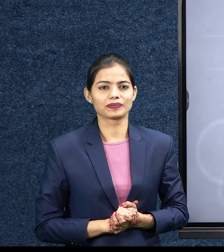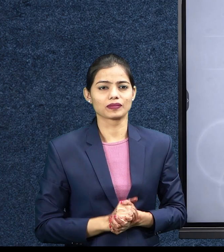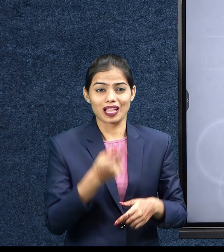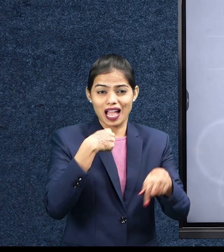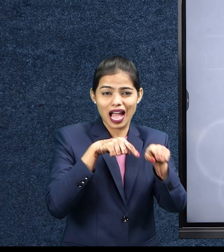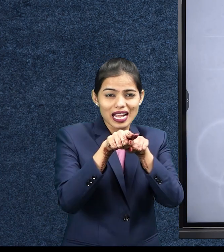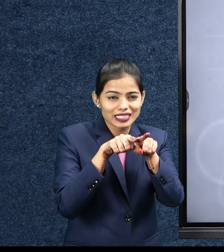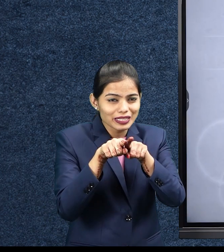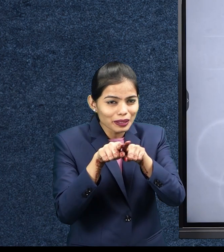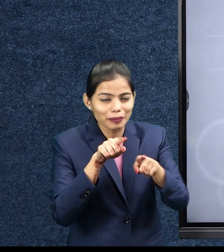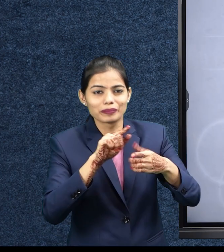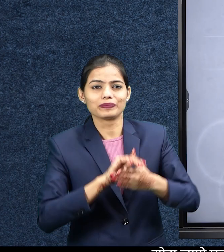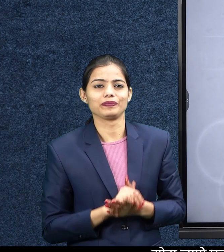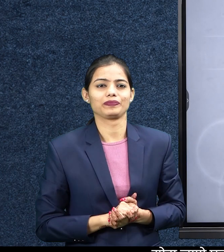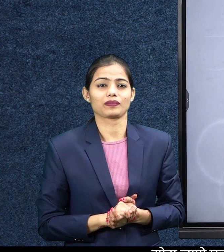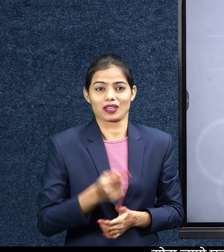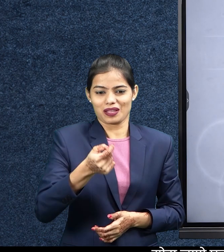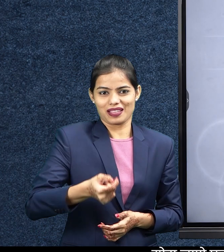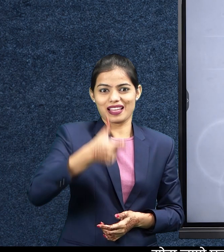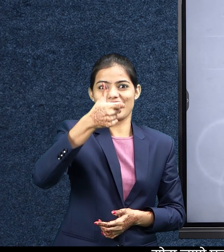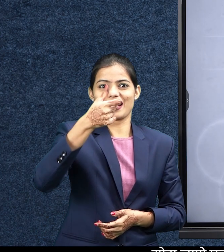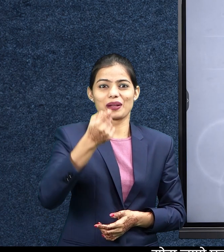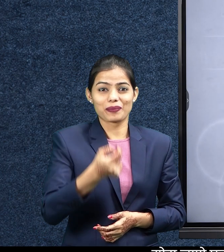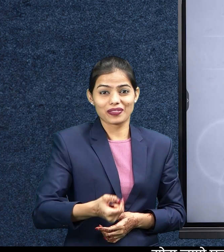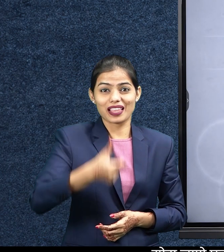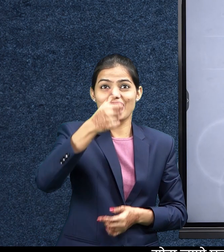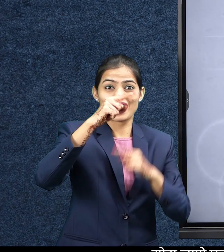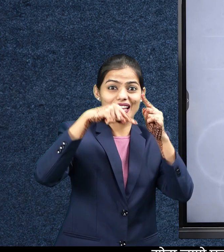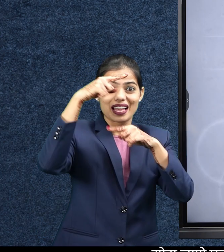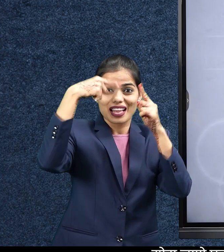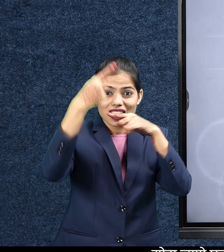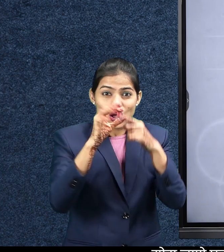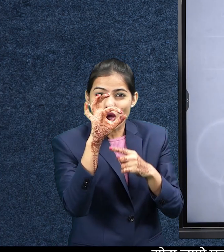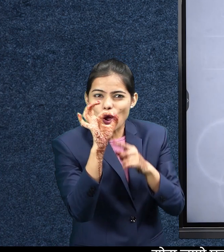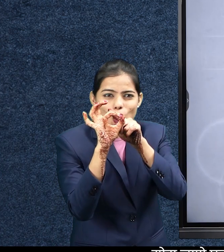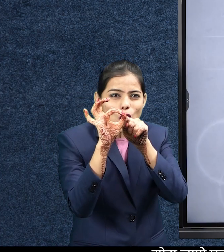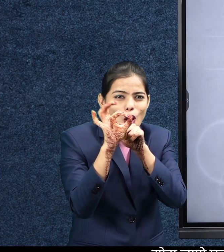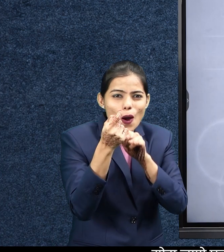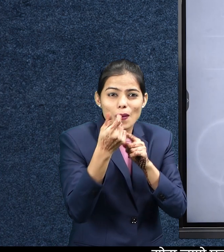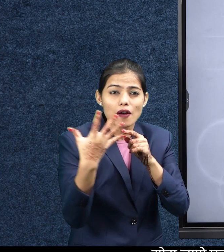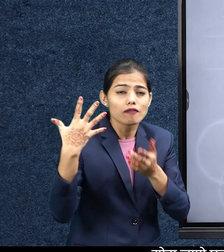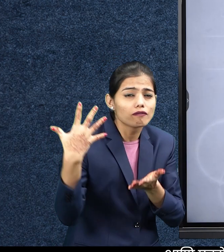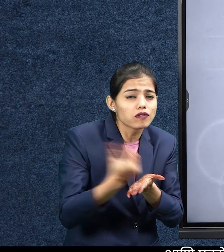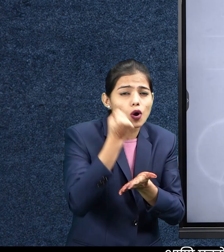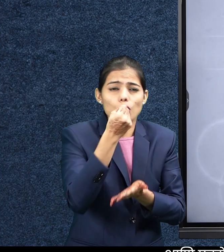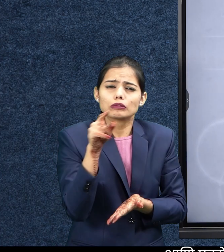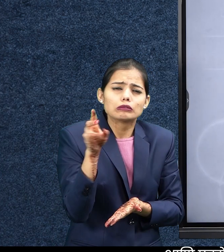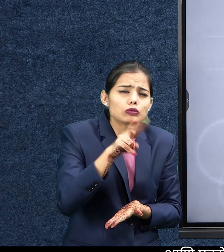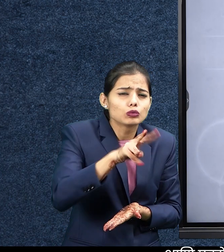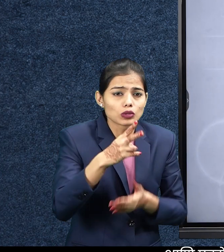उदाहरण: गोरा नाणे पलटवणे आणि एकतर डोके किंवा शेपटी मिळवणे आणि फासे फिरवणे आणि